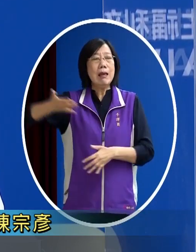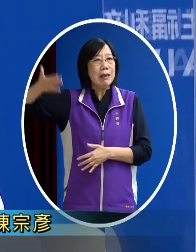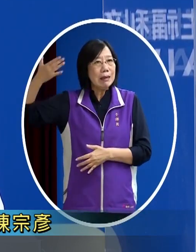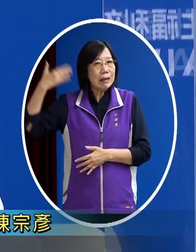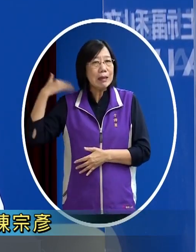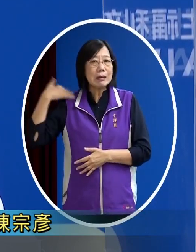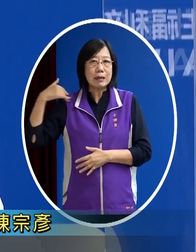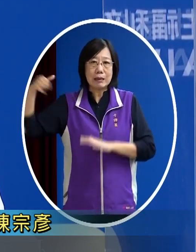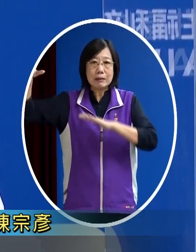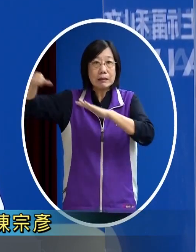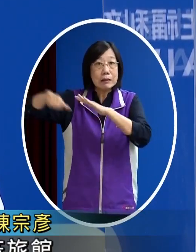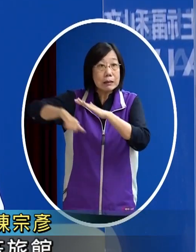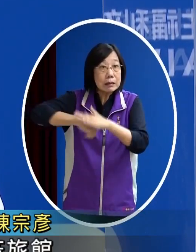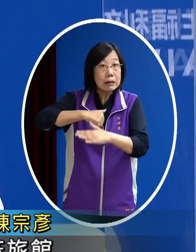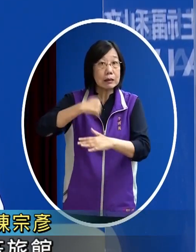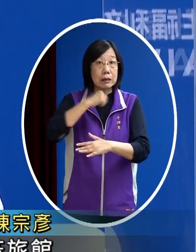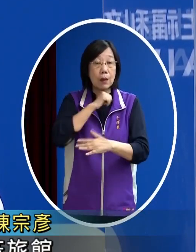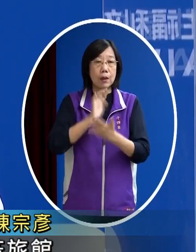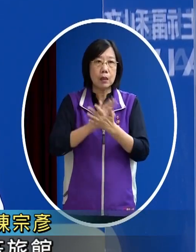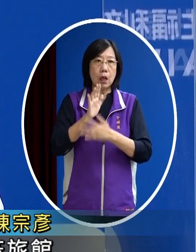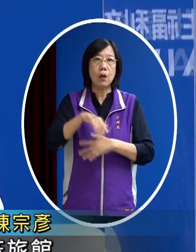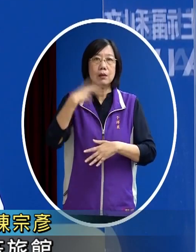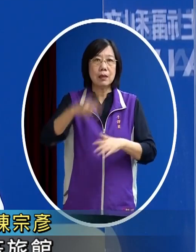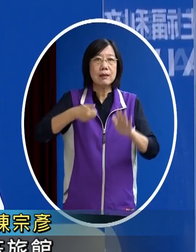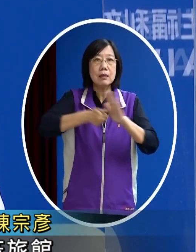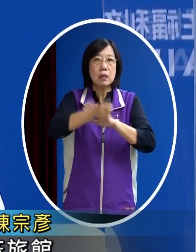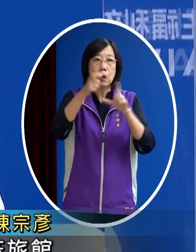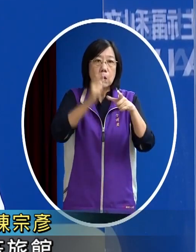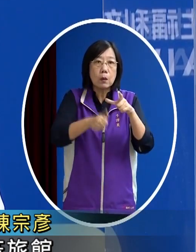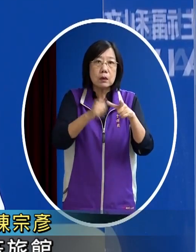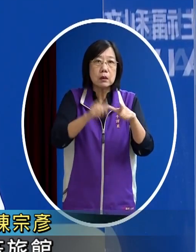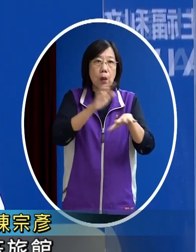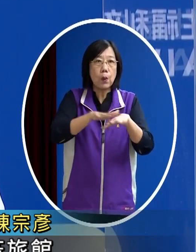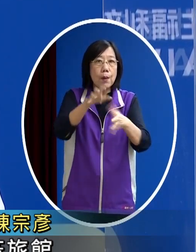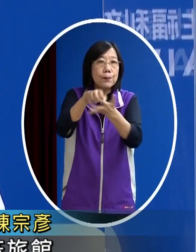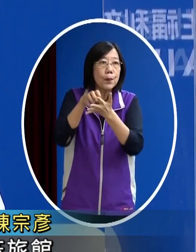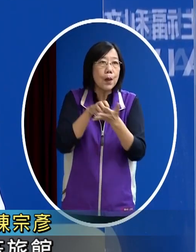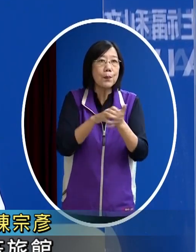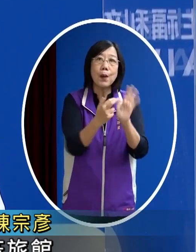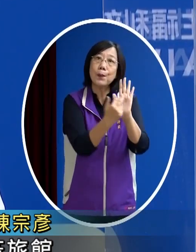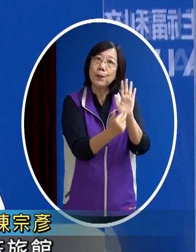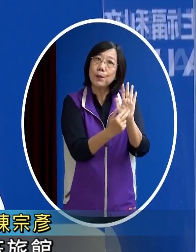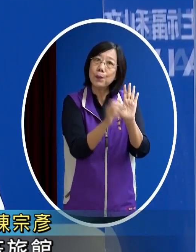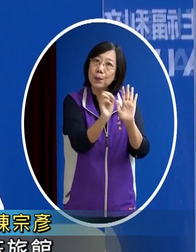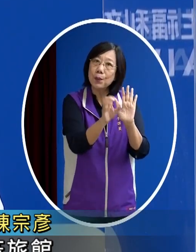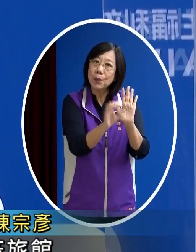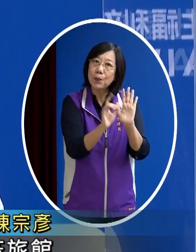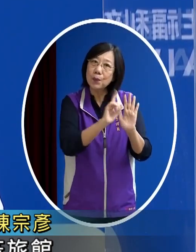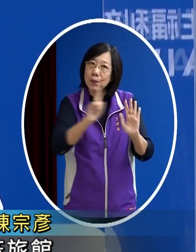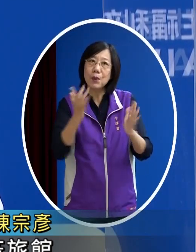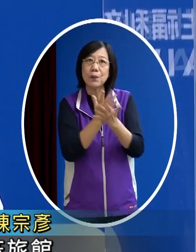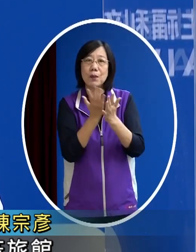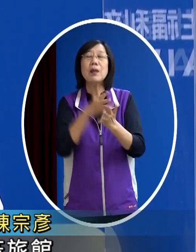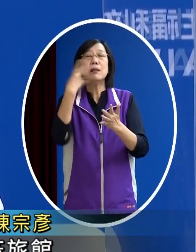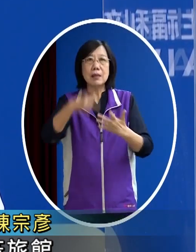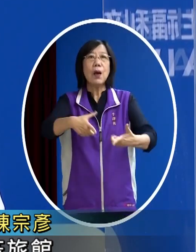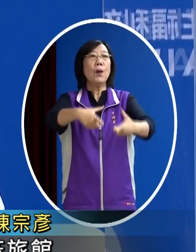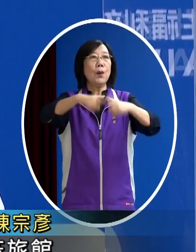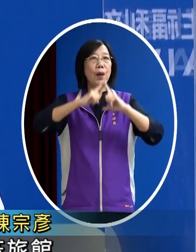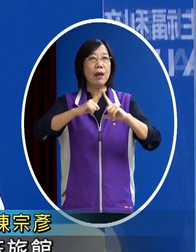公司完成这个工作任务的结束，再到防疫旅馆或回家一人一户的这个居